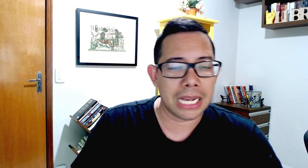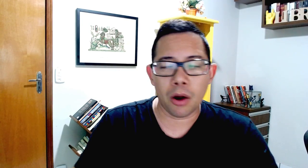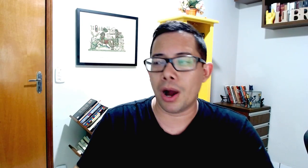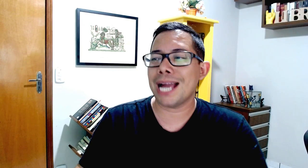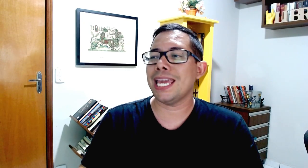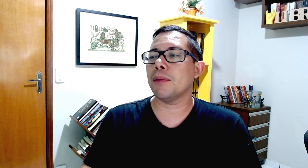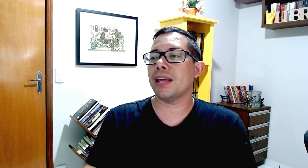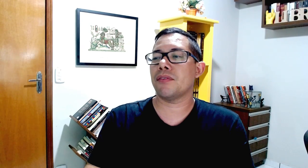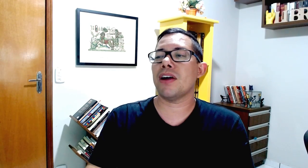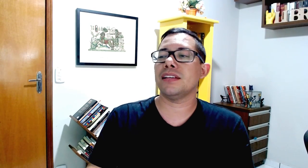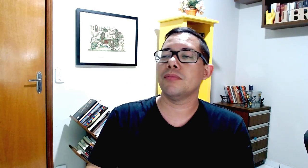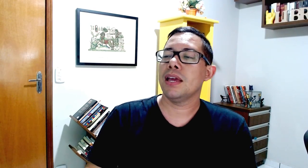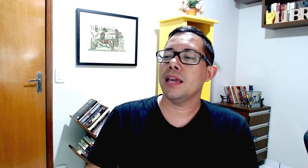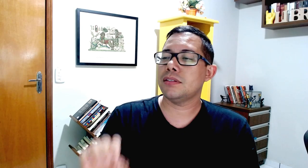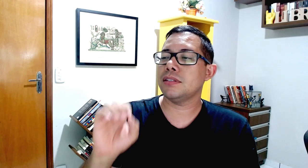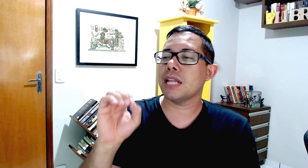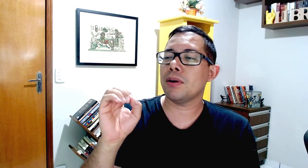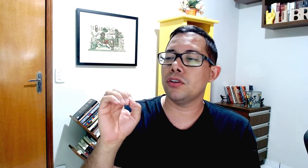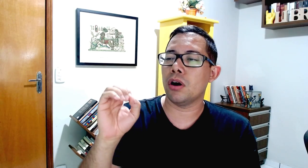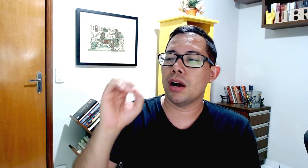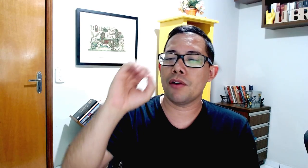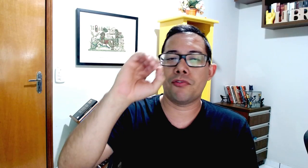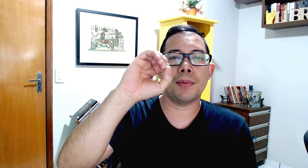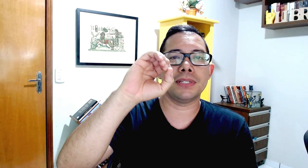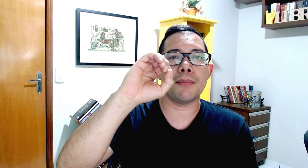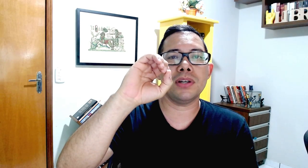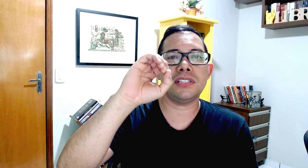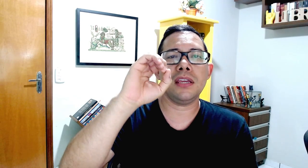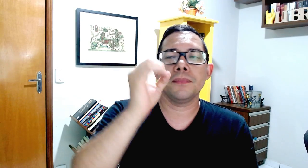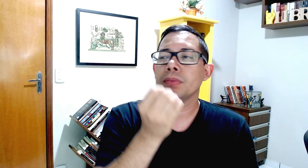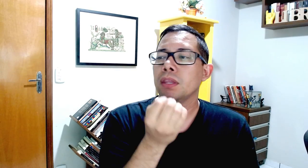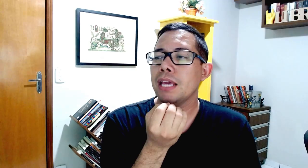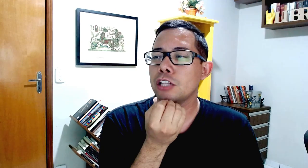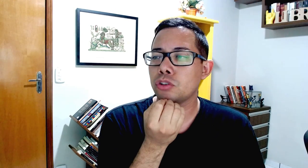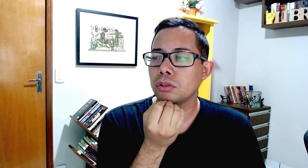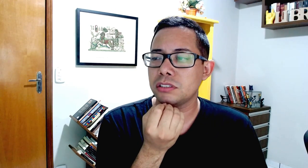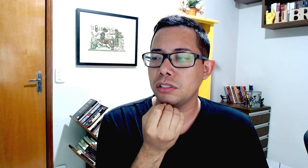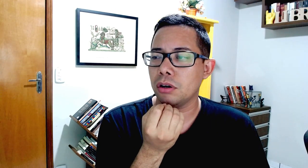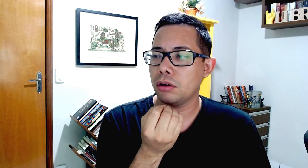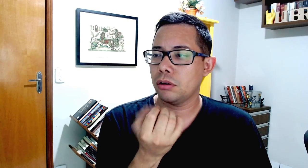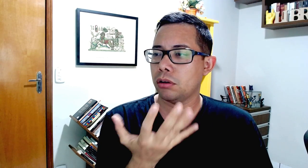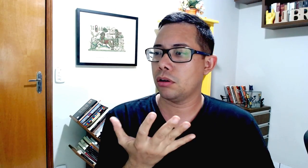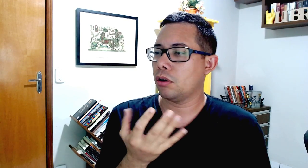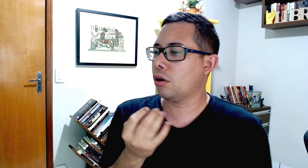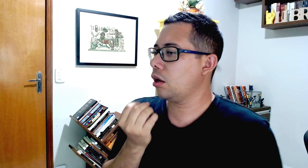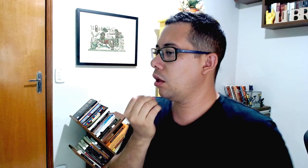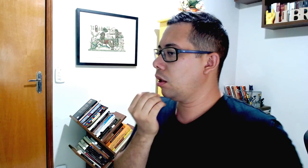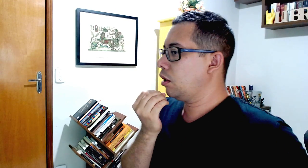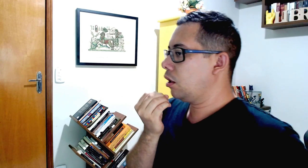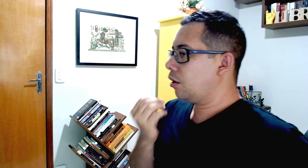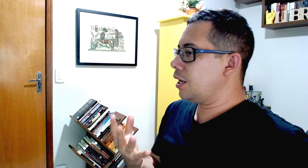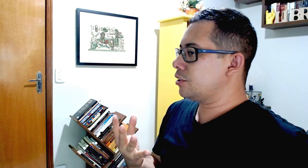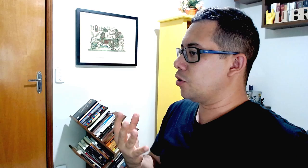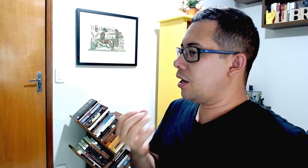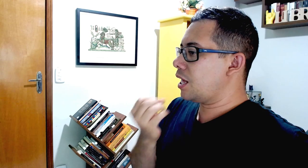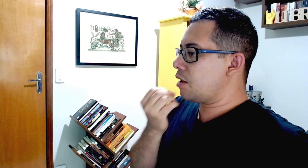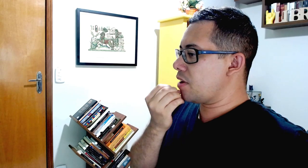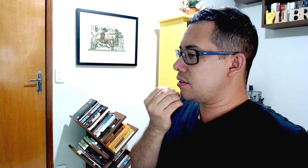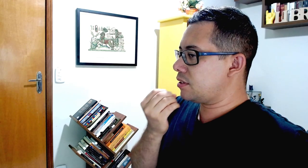vou usar aquele mas ela faz esse sinal aqui ó a forma da moça em e ela solta assim ó ó olha só ela